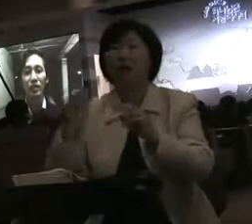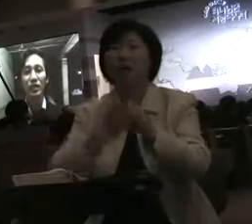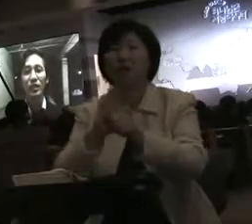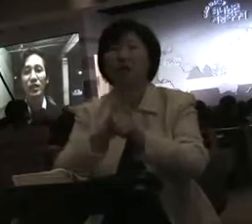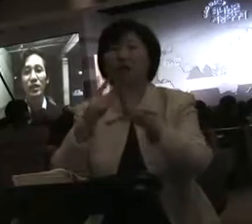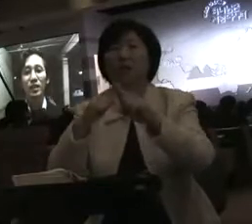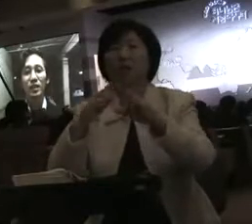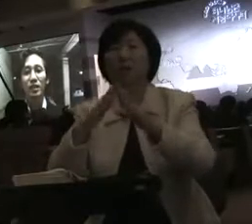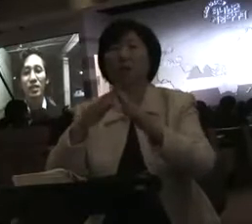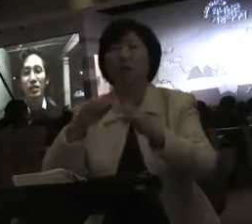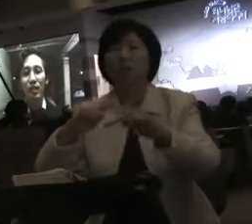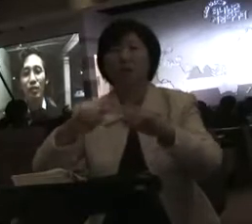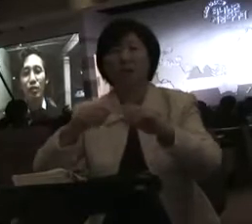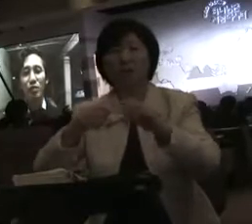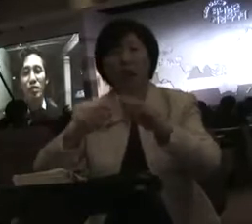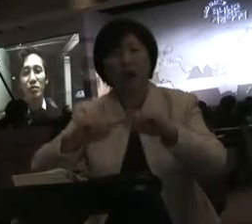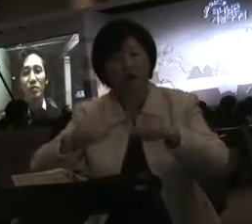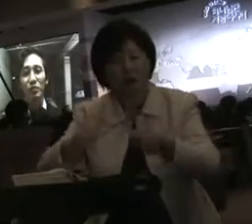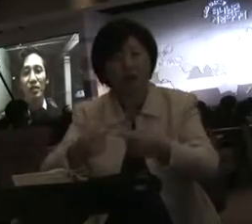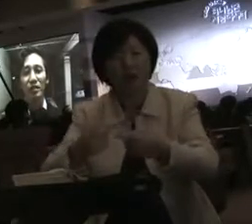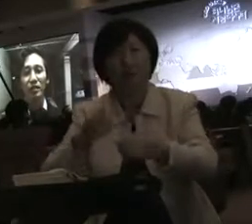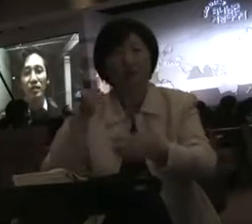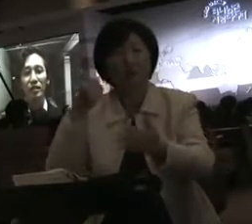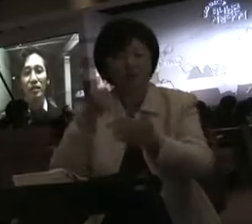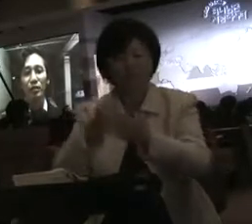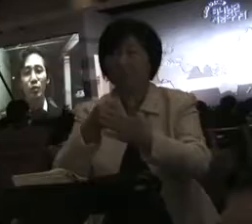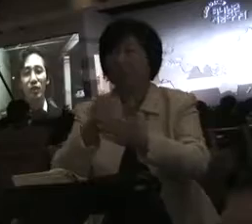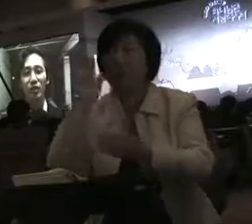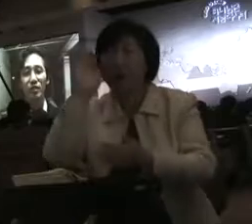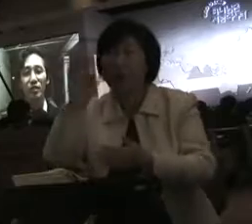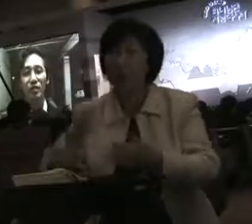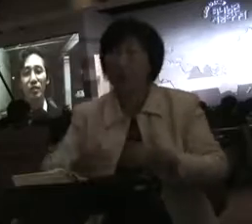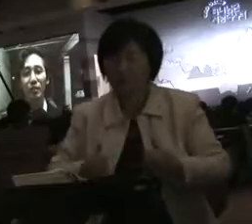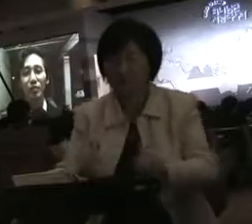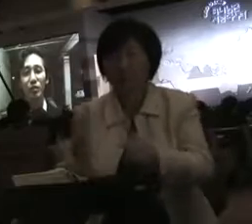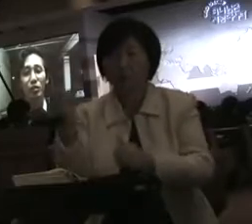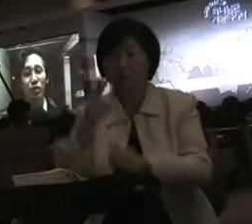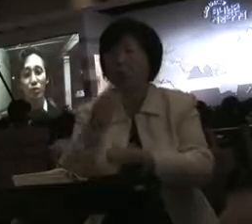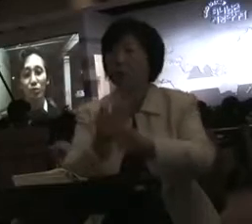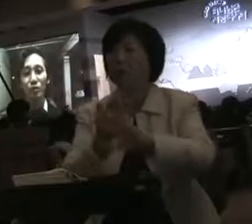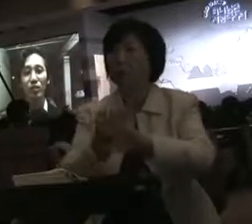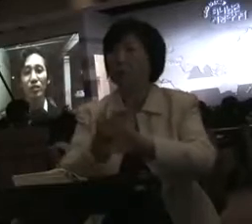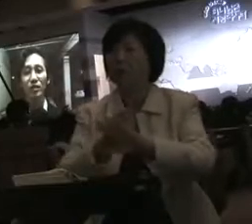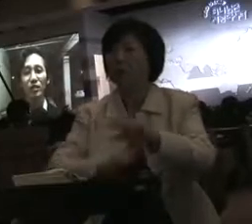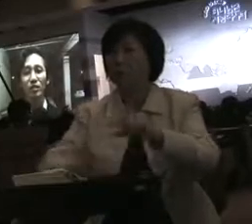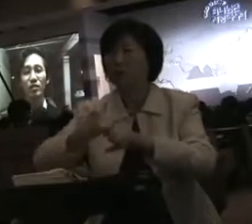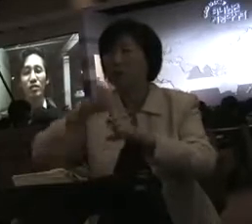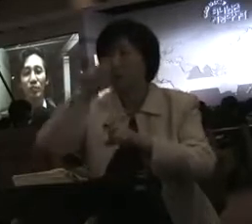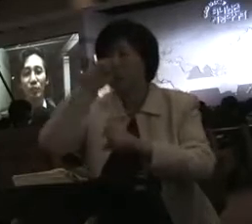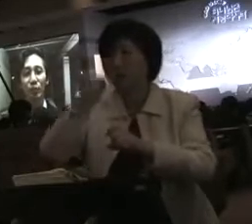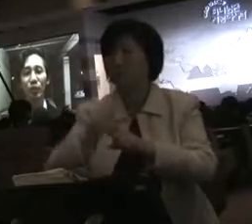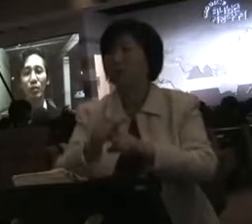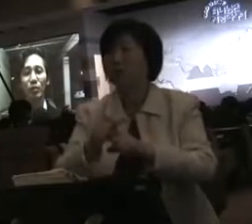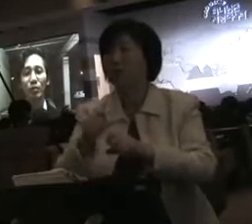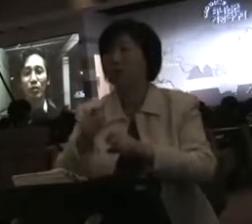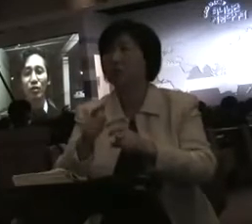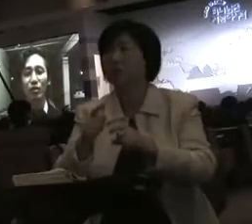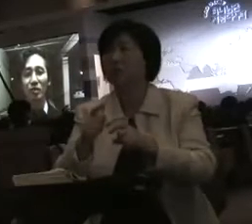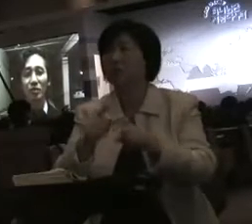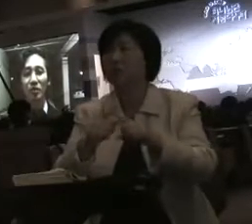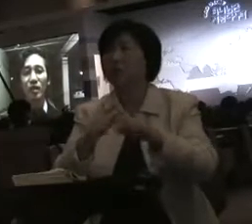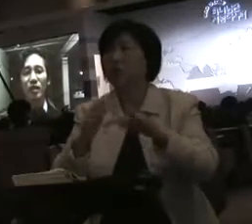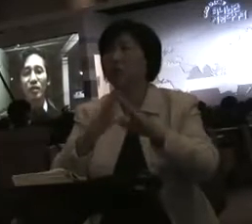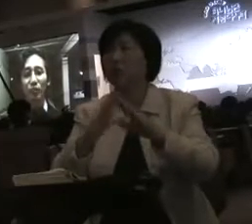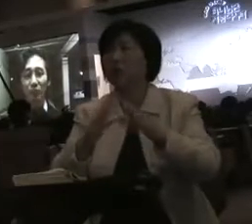결정했고요. 앞으로 열심히 정말 또 다른 남가주보다 더 좋은 그런 교회가 세워질 수